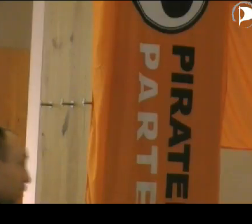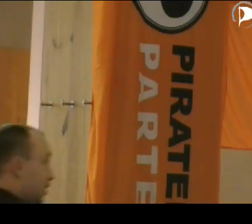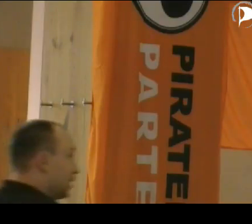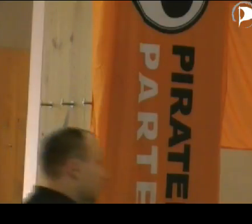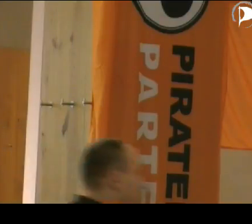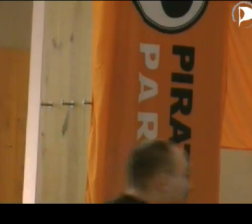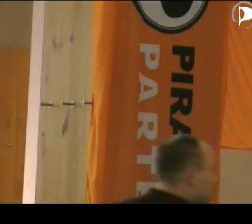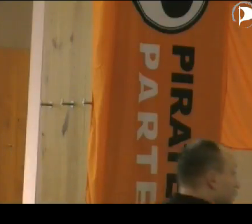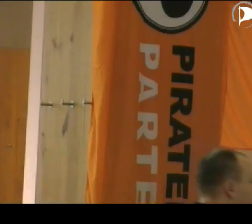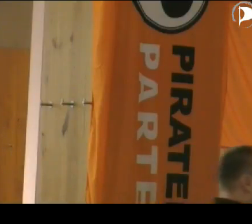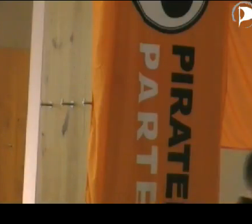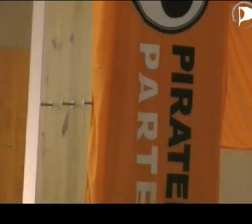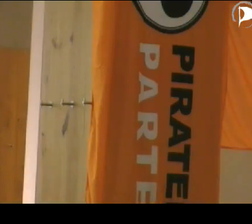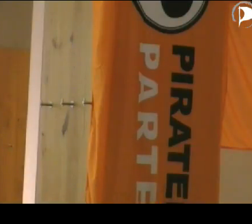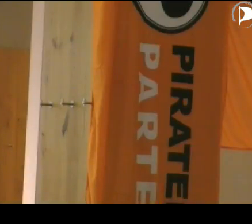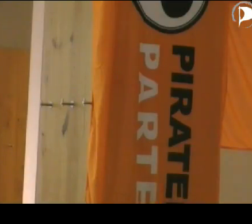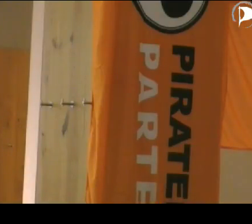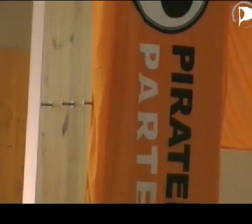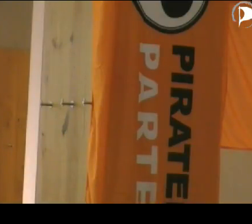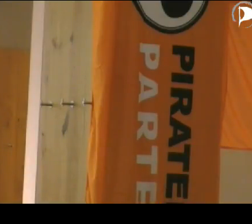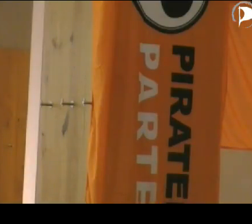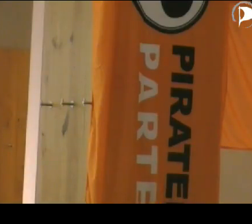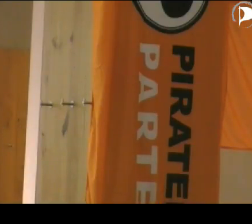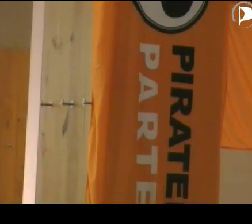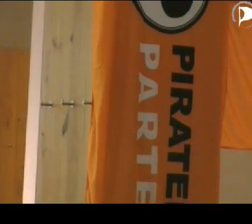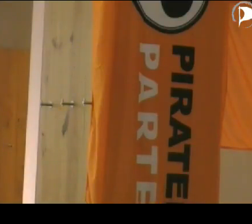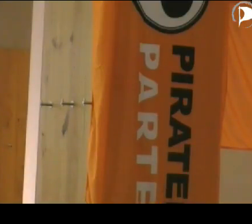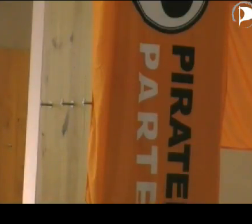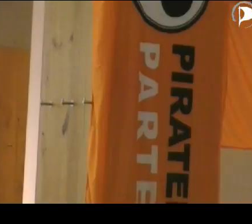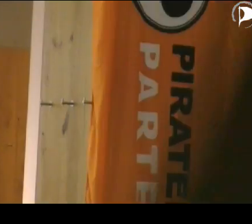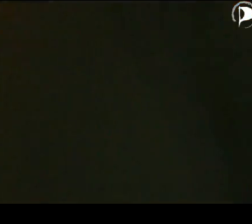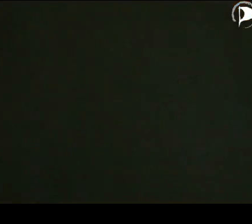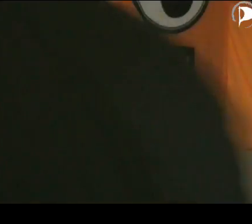herford ist eine folge ja